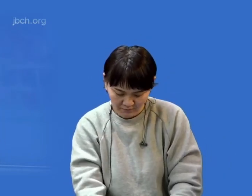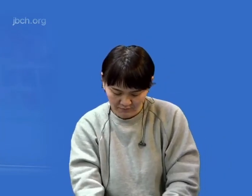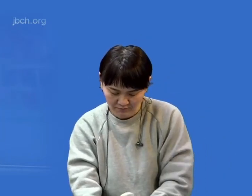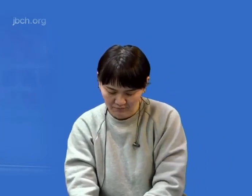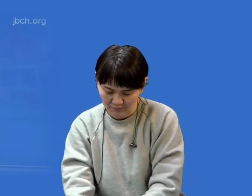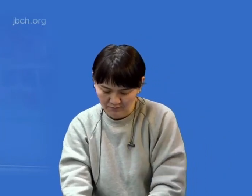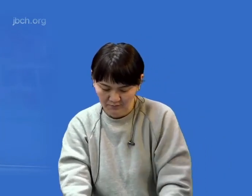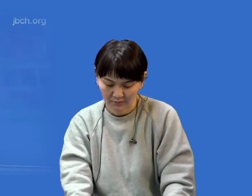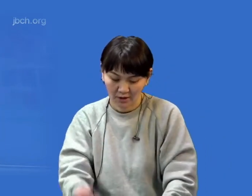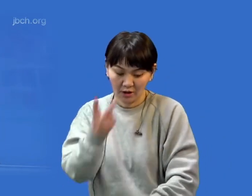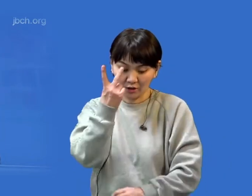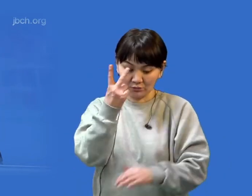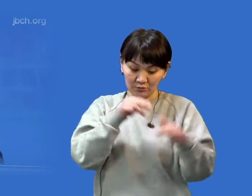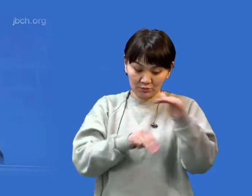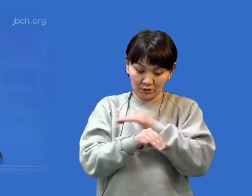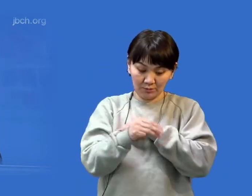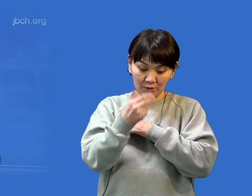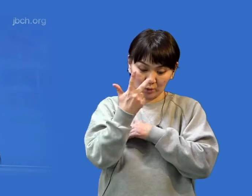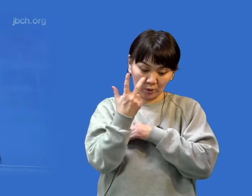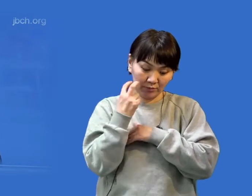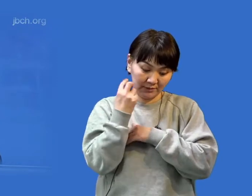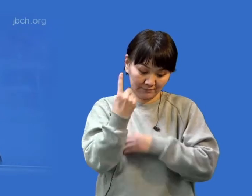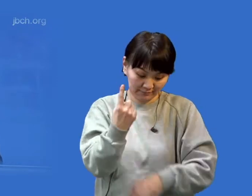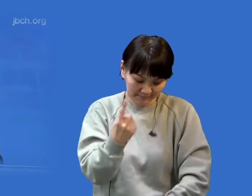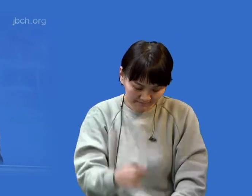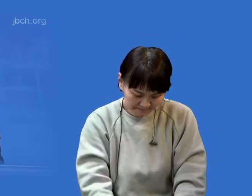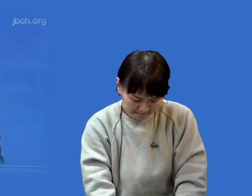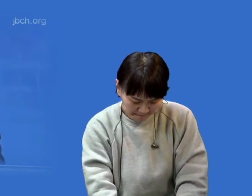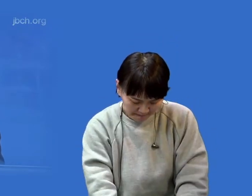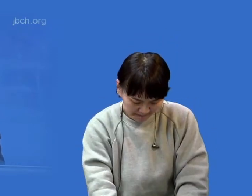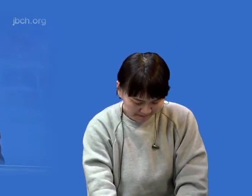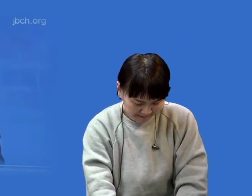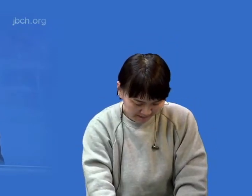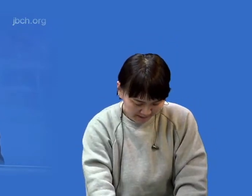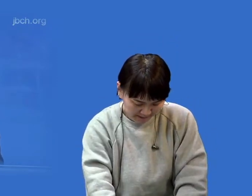Хоёрдугаар Тимот 3-ын 1-р шүлээс юм.